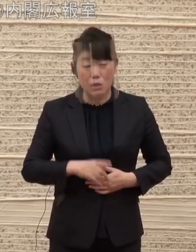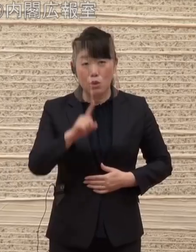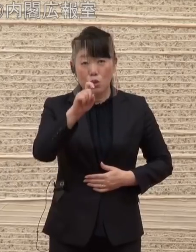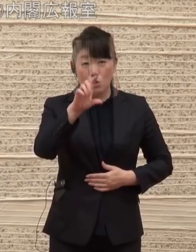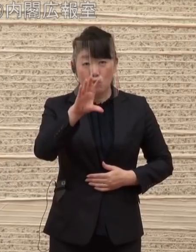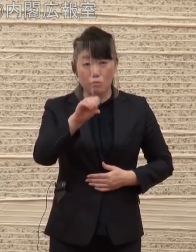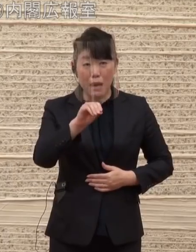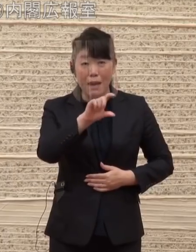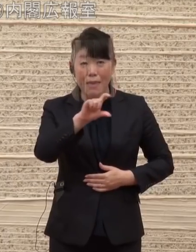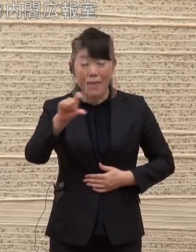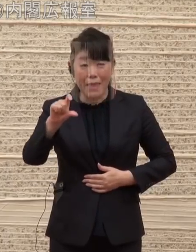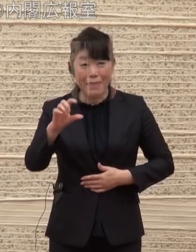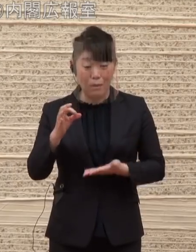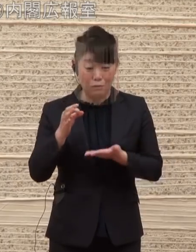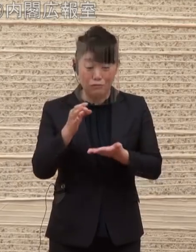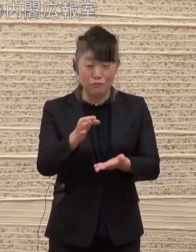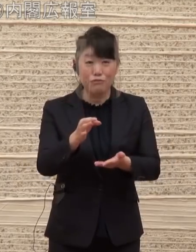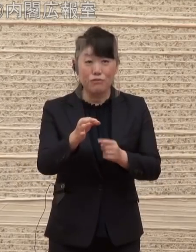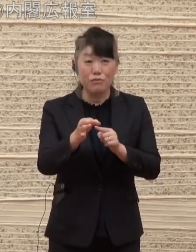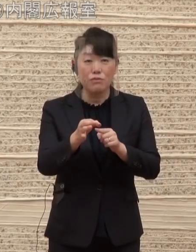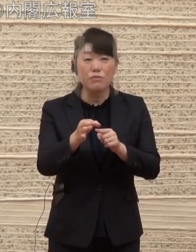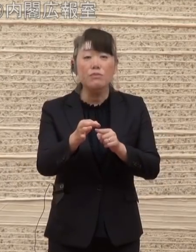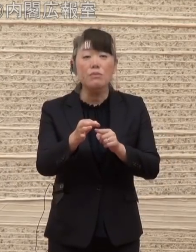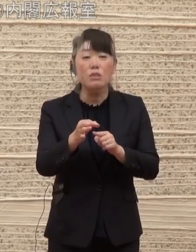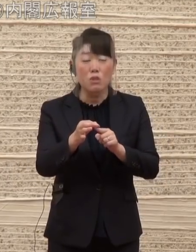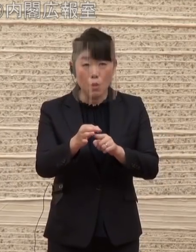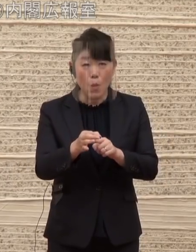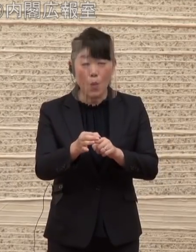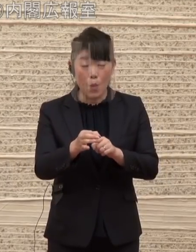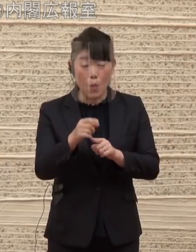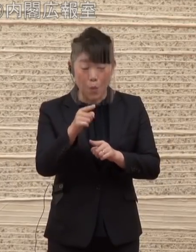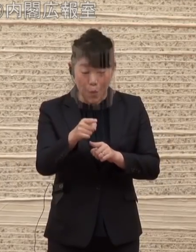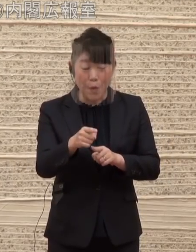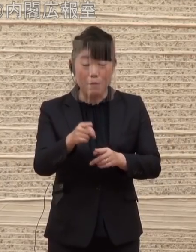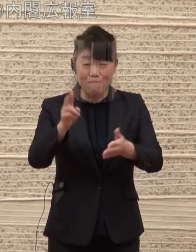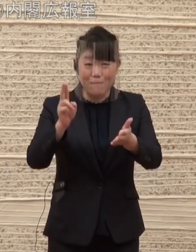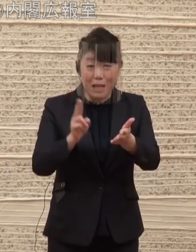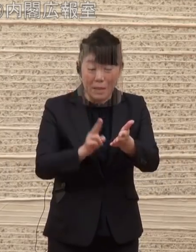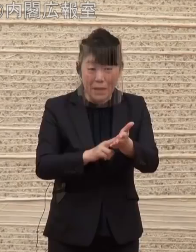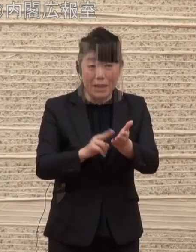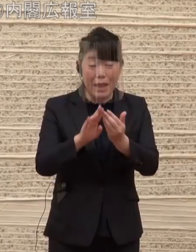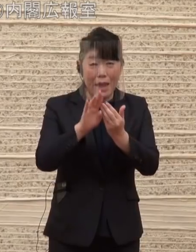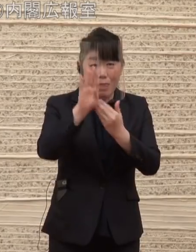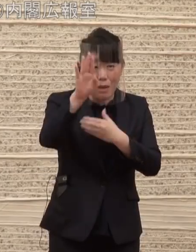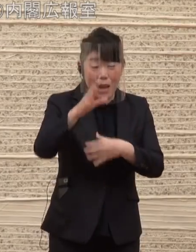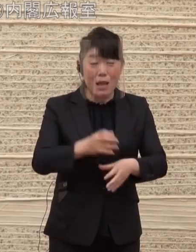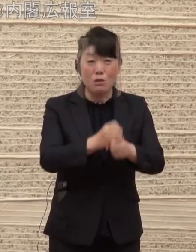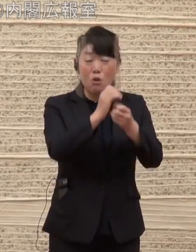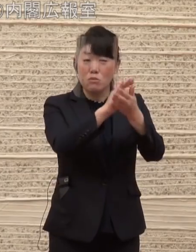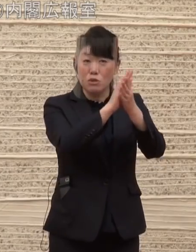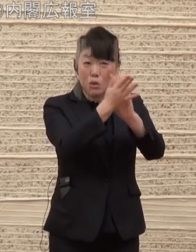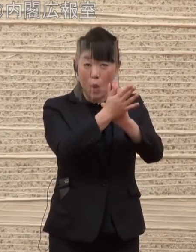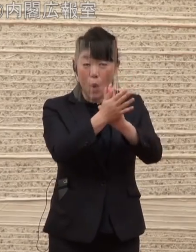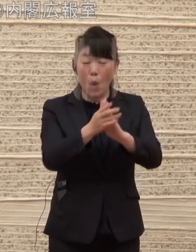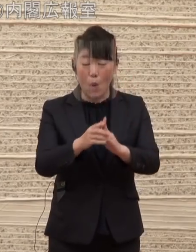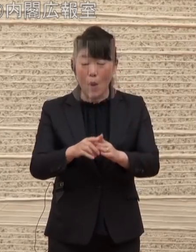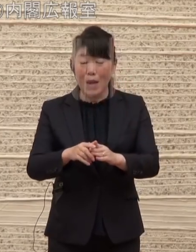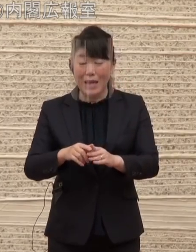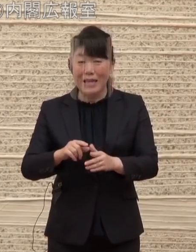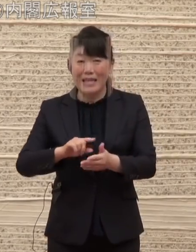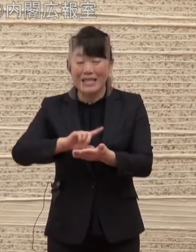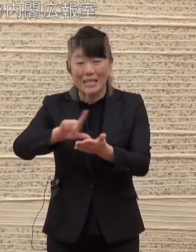についてはですねまあこの措置を決定した段階からですねまぁ総務省と後地方自治体にはもう準備を